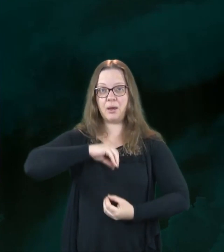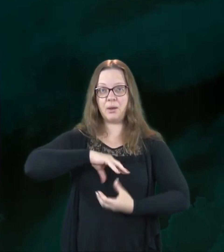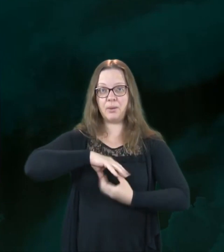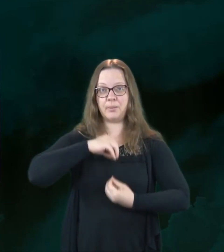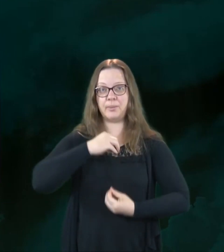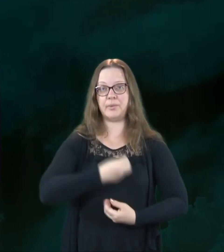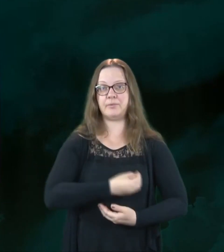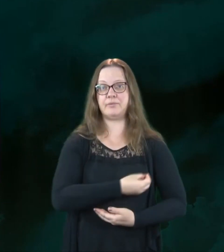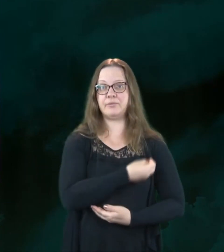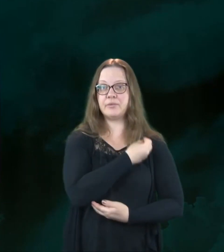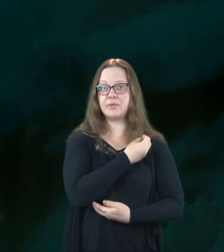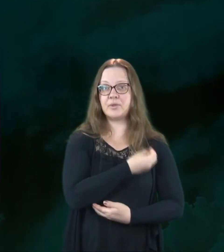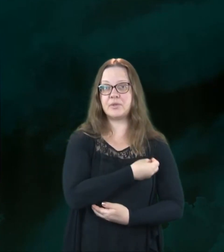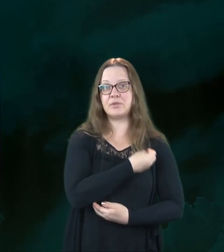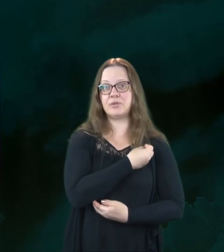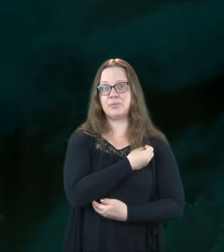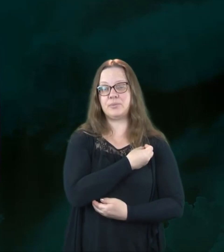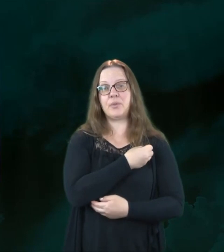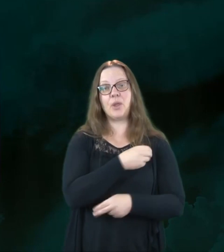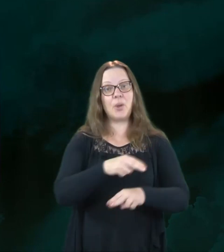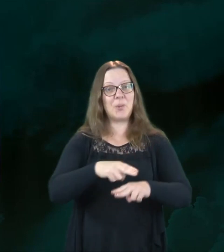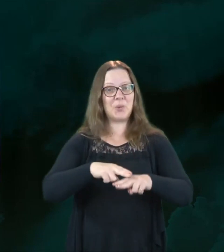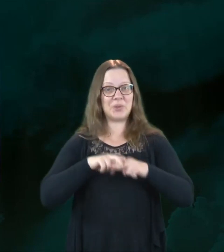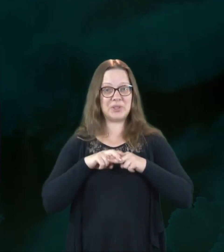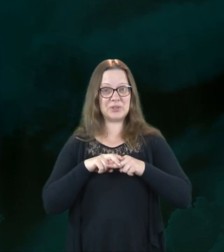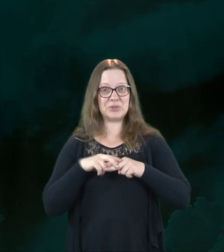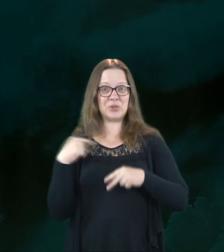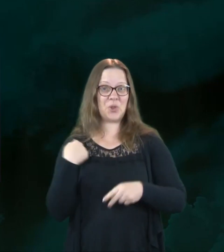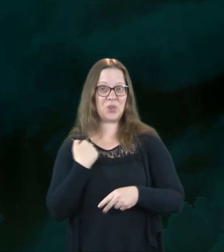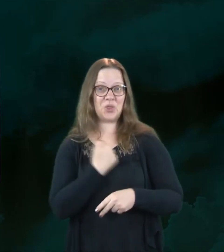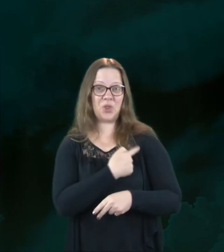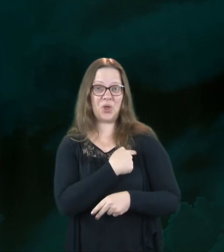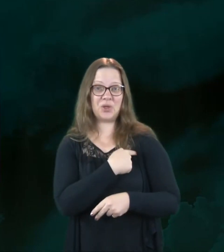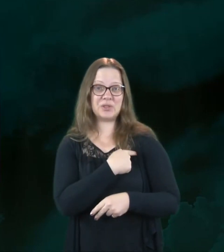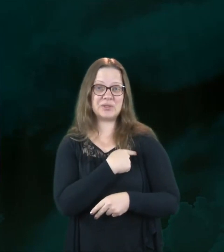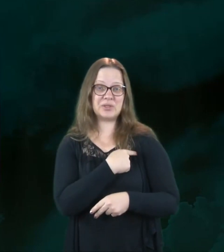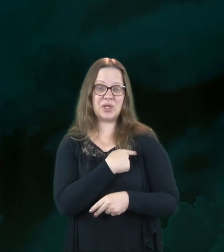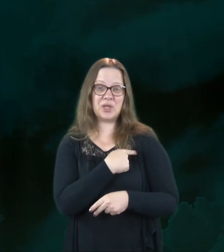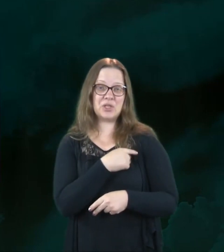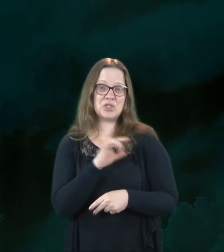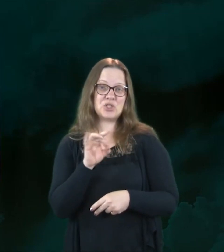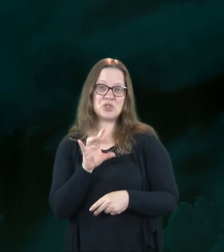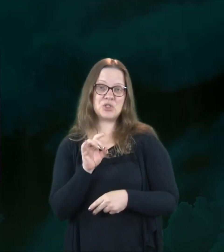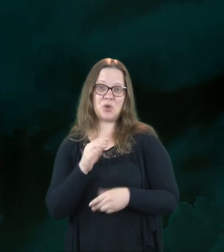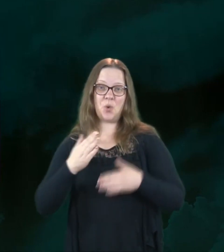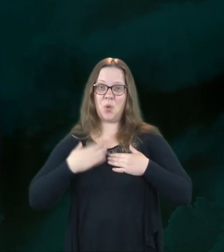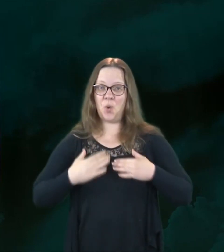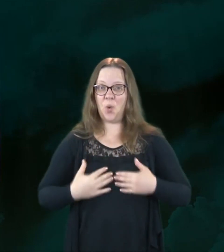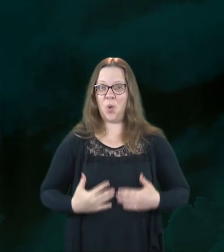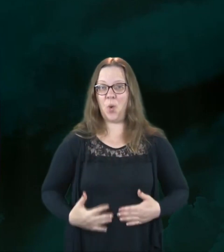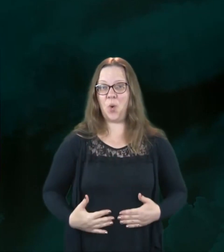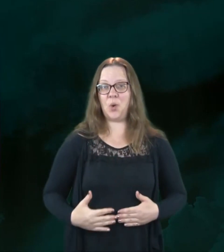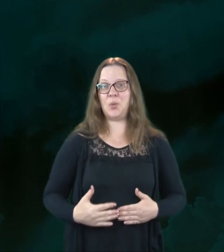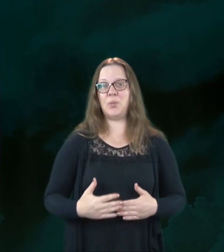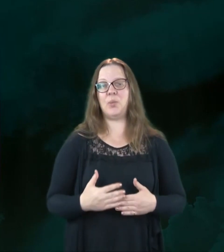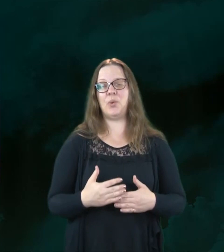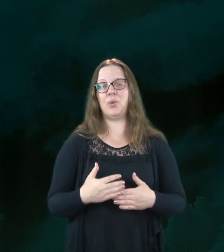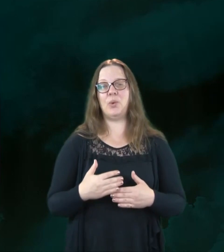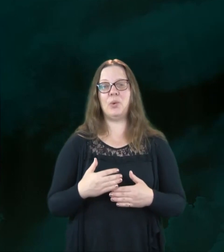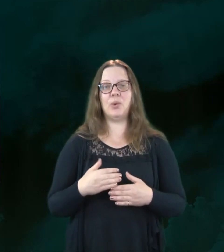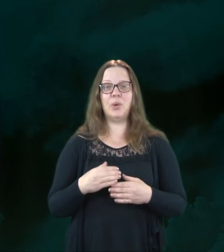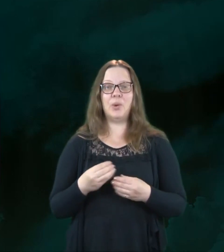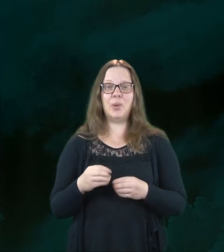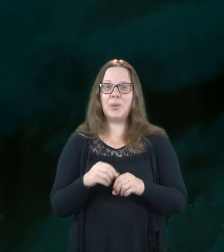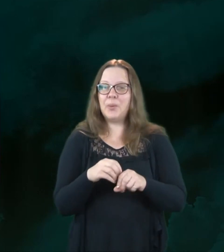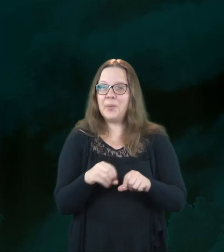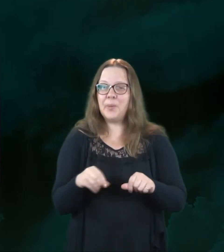não somos meramente um boneco de barro. Nós somos criados pelo sopro de Deus, fomos criados pelo fôlego